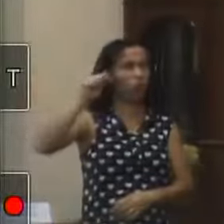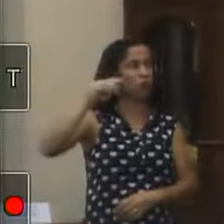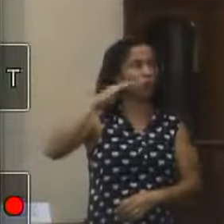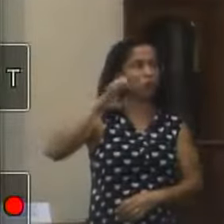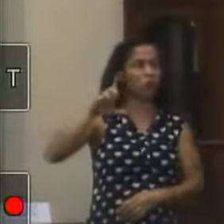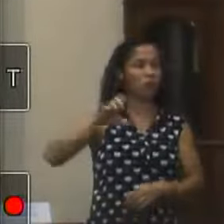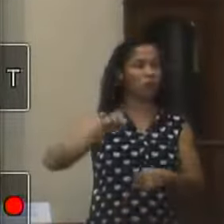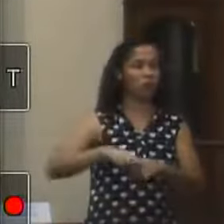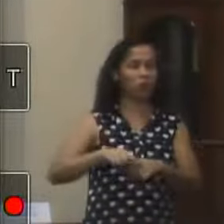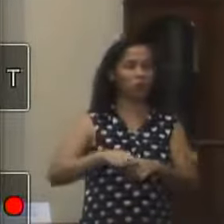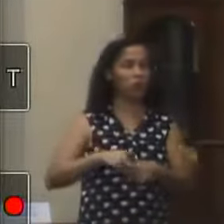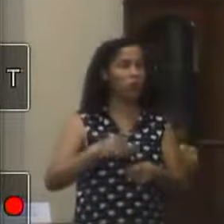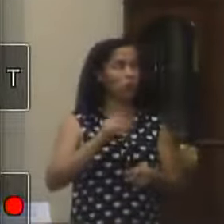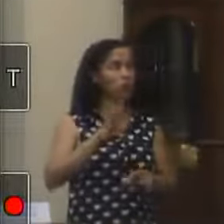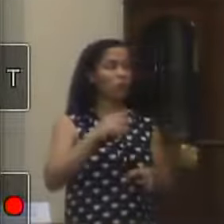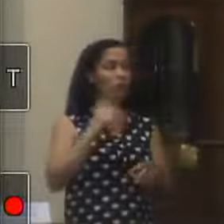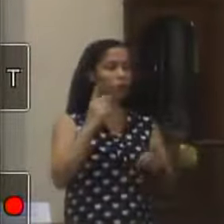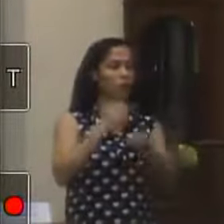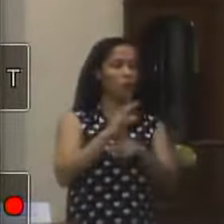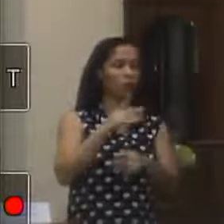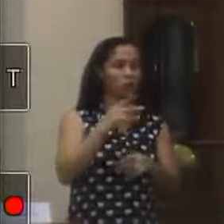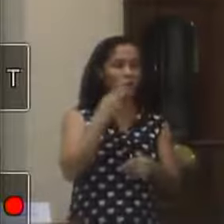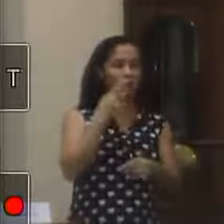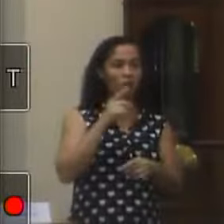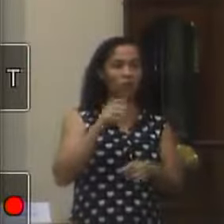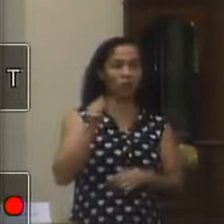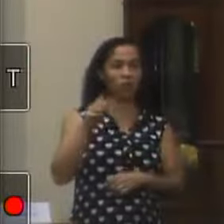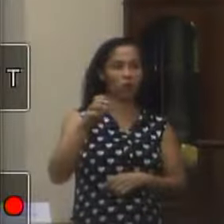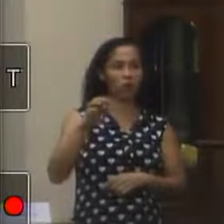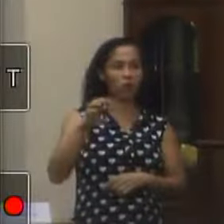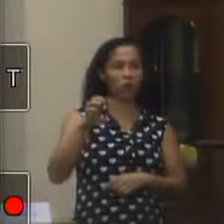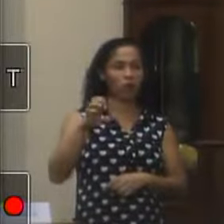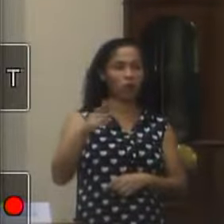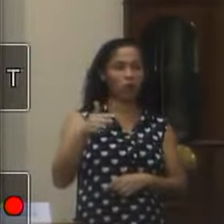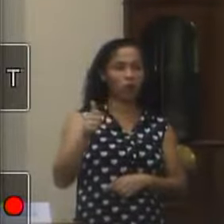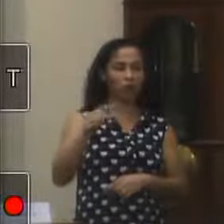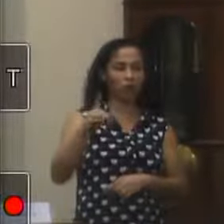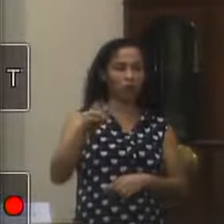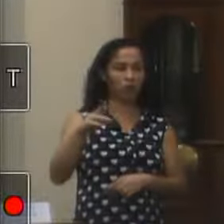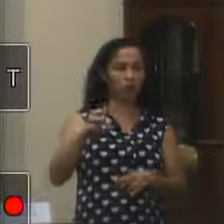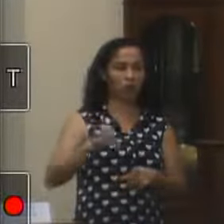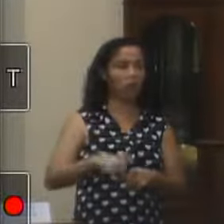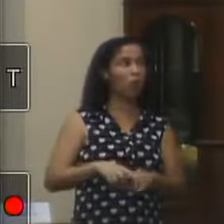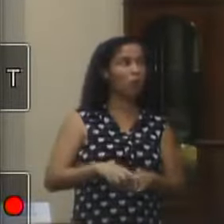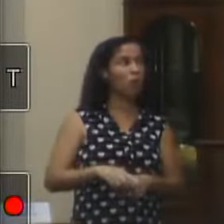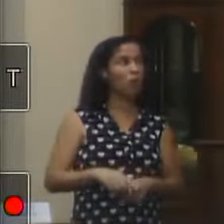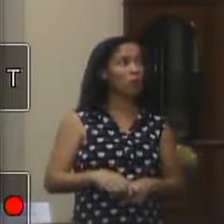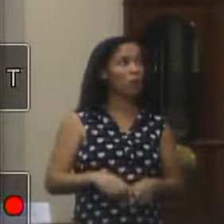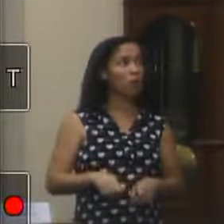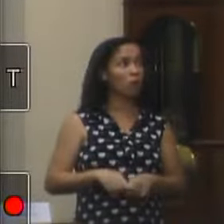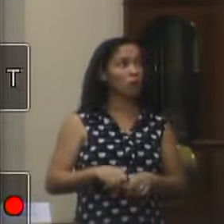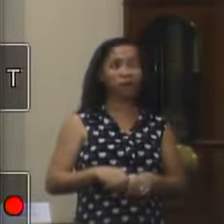erosão. O doutor Alexandre já esteve lá, não sei se você acompanhou o serviço, você foi junto com ele, com o Fernandinho, com o Pedro, né, que é uma erosão grande